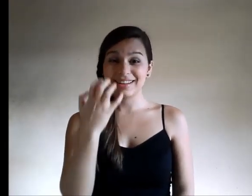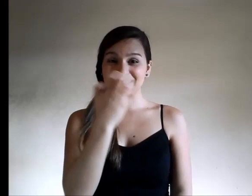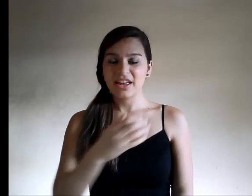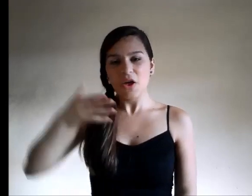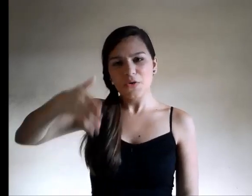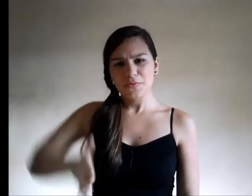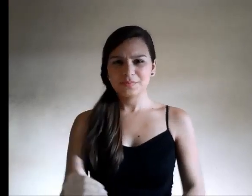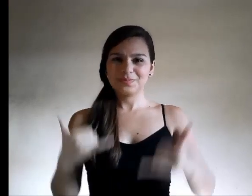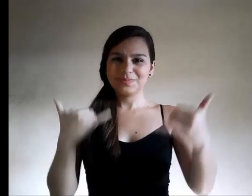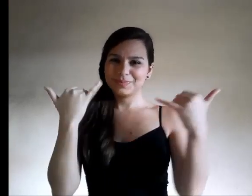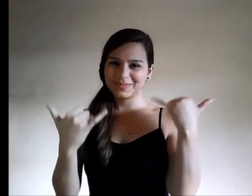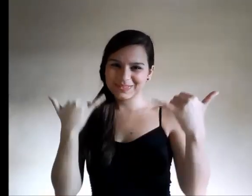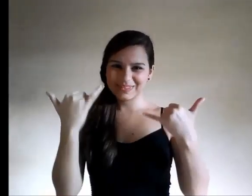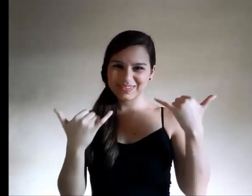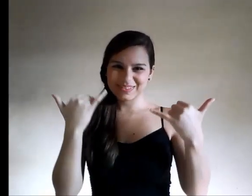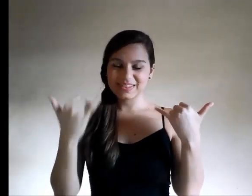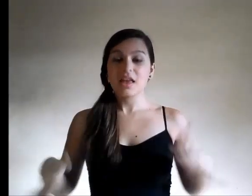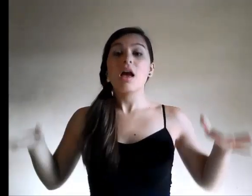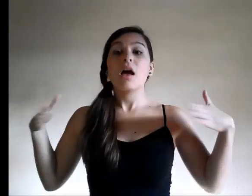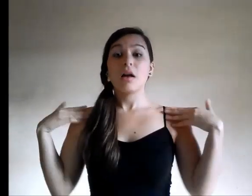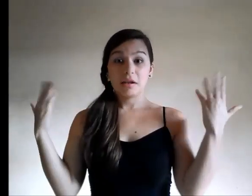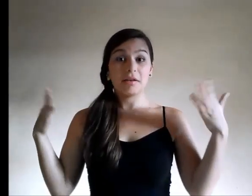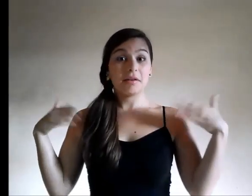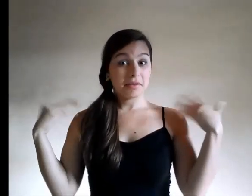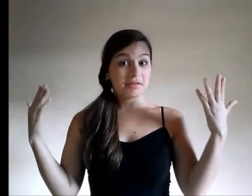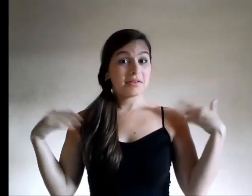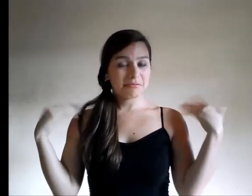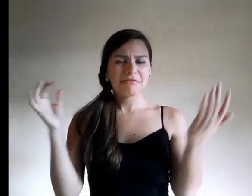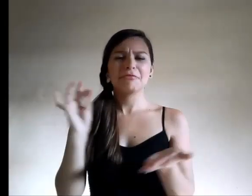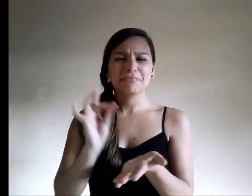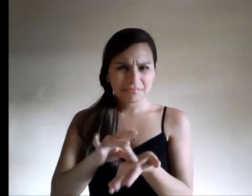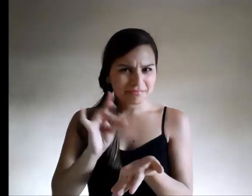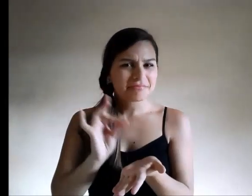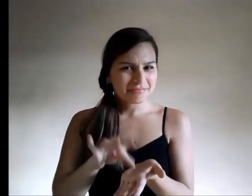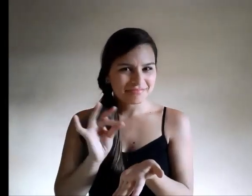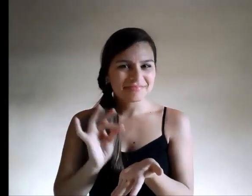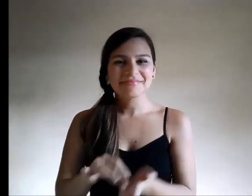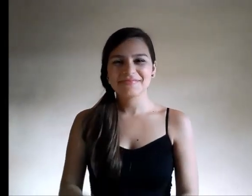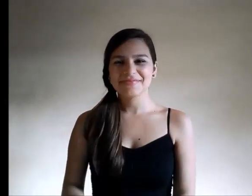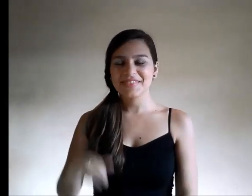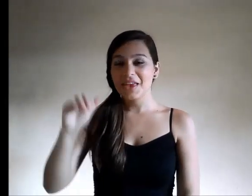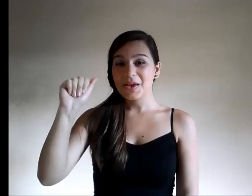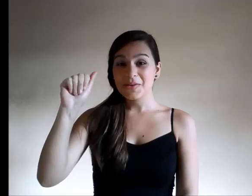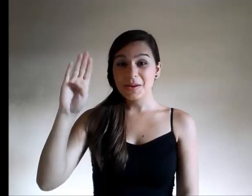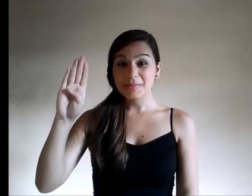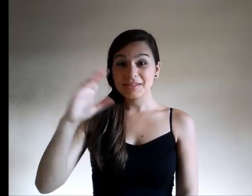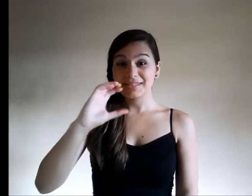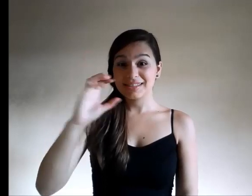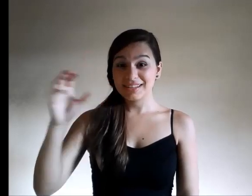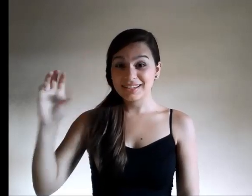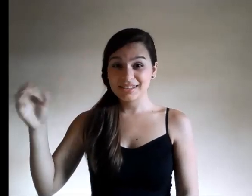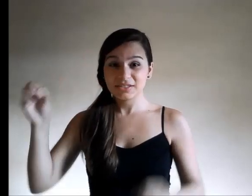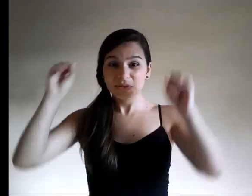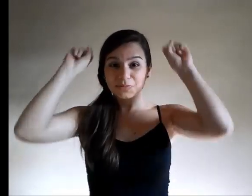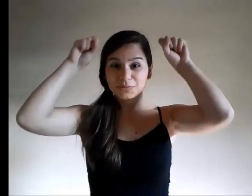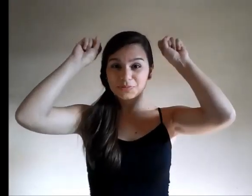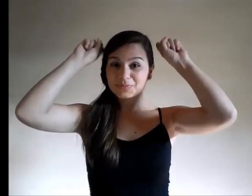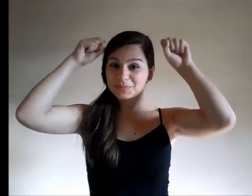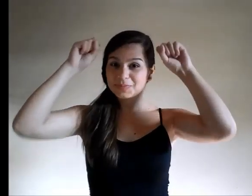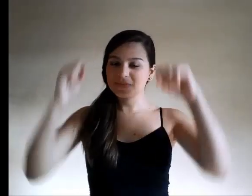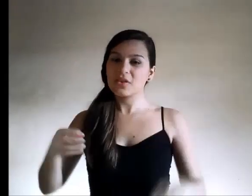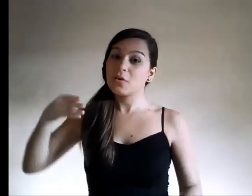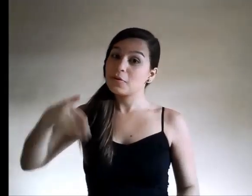Vamos cantar, vamos brincar, alegria pra valer. O abecedário